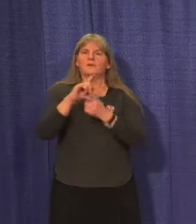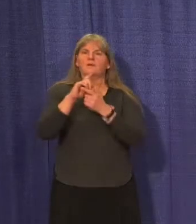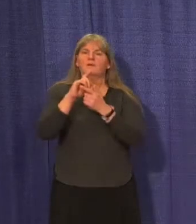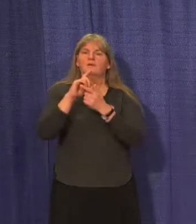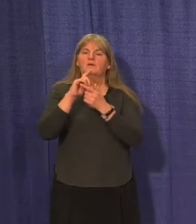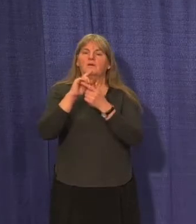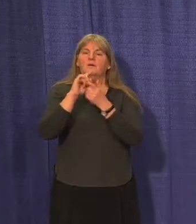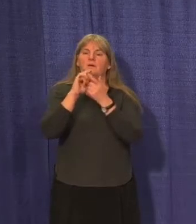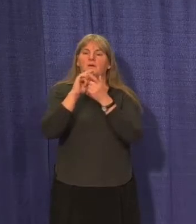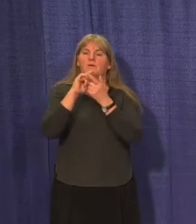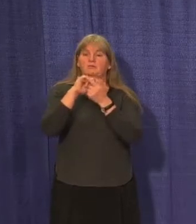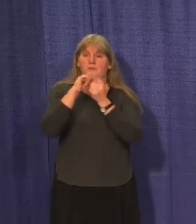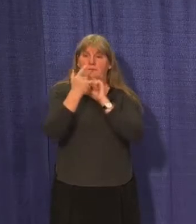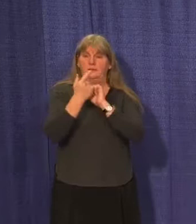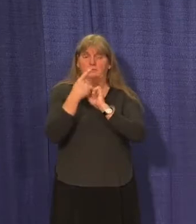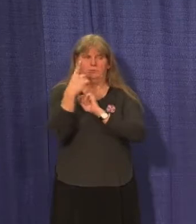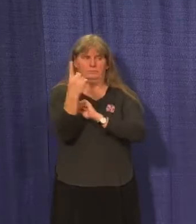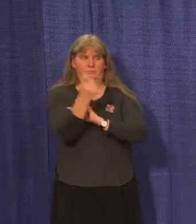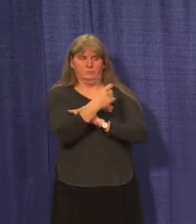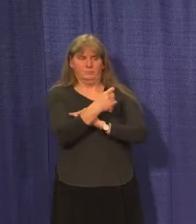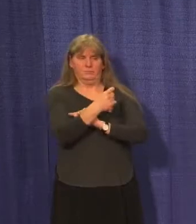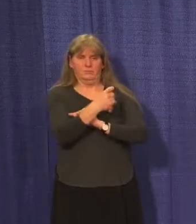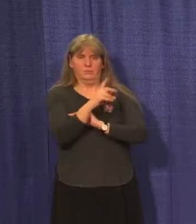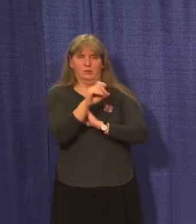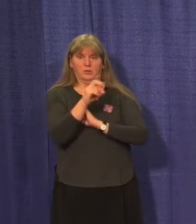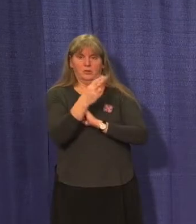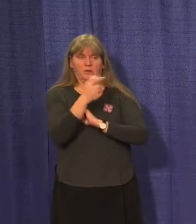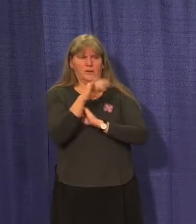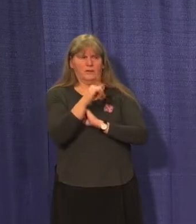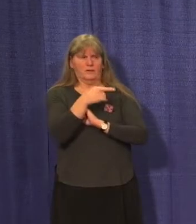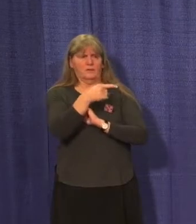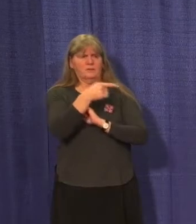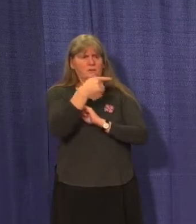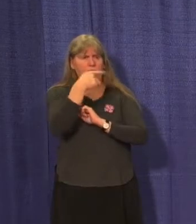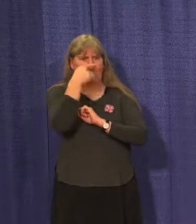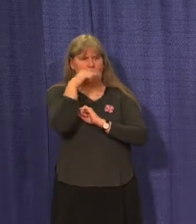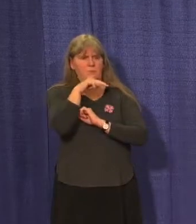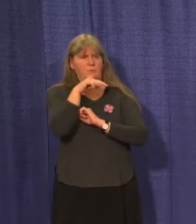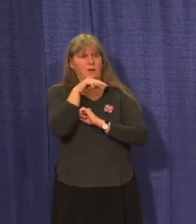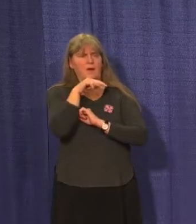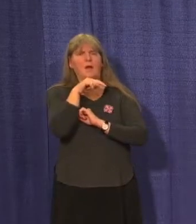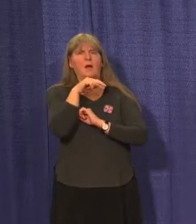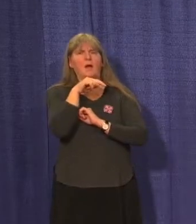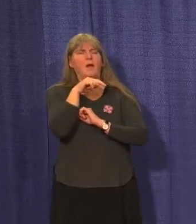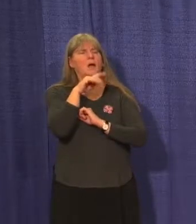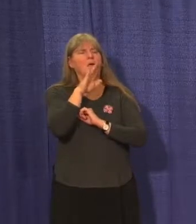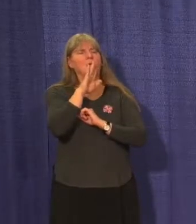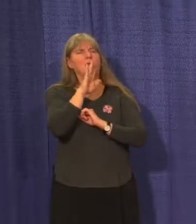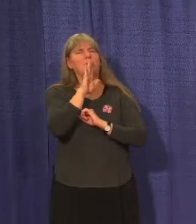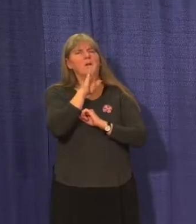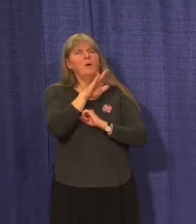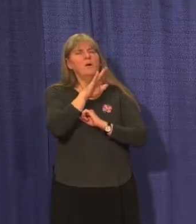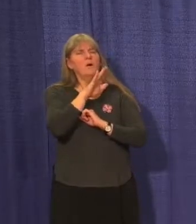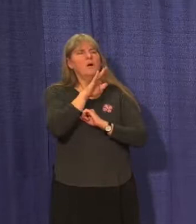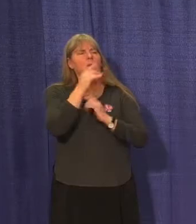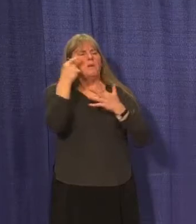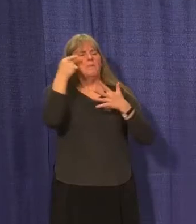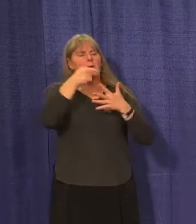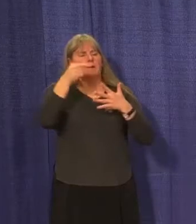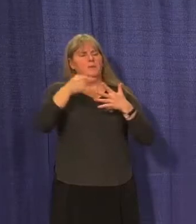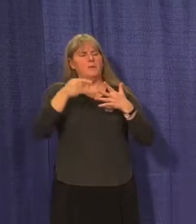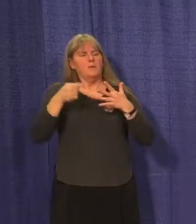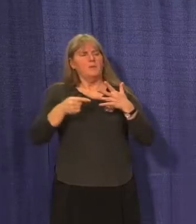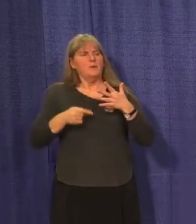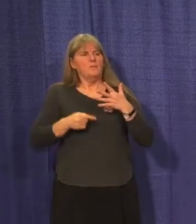Dr. Henley, could you please give us the highlights of your directions for the